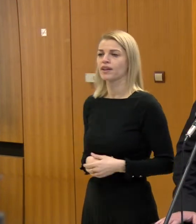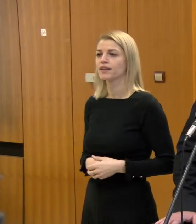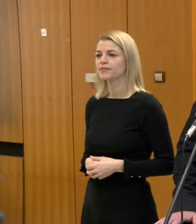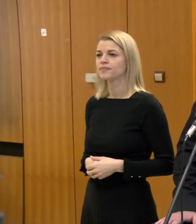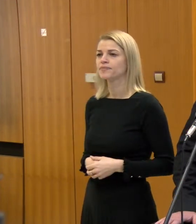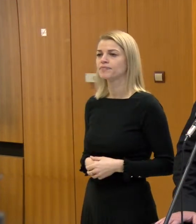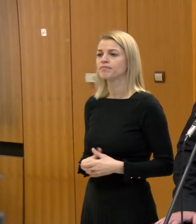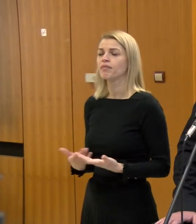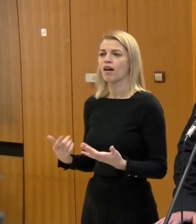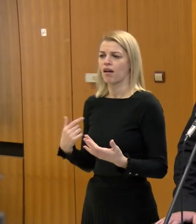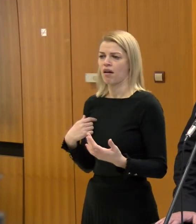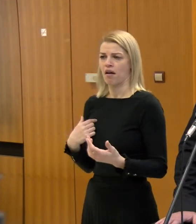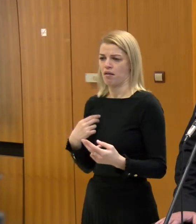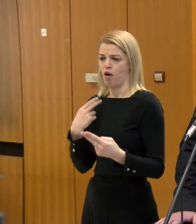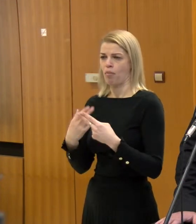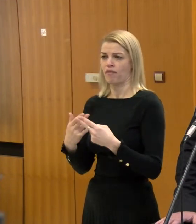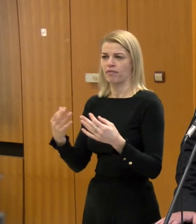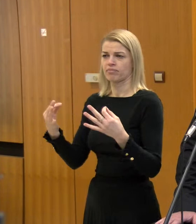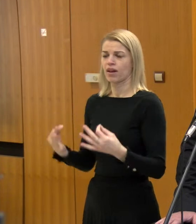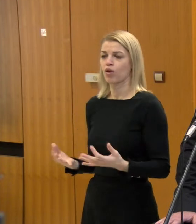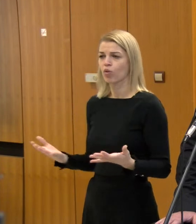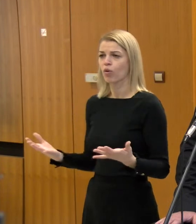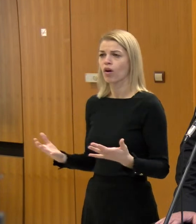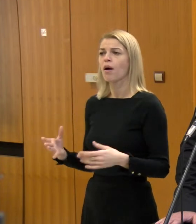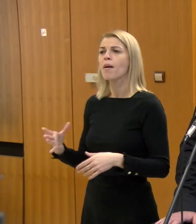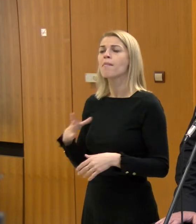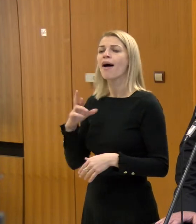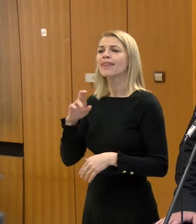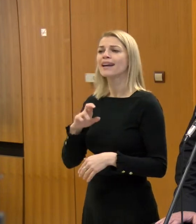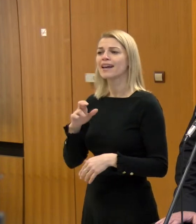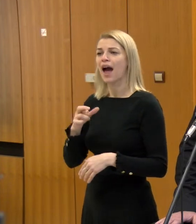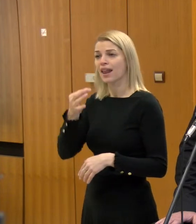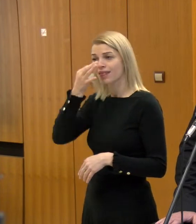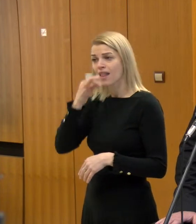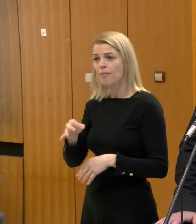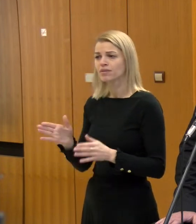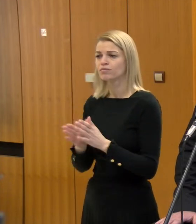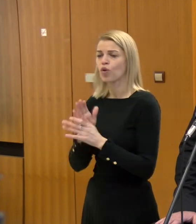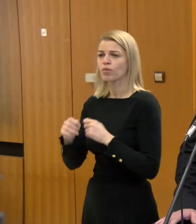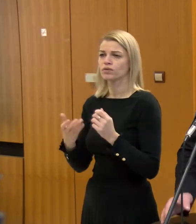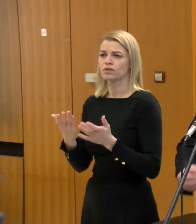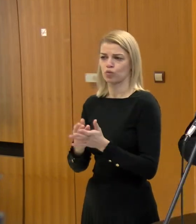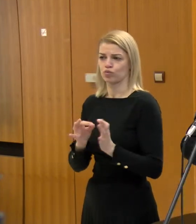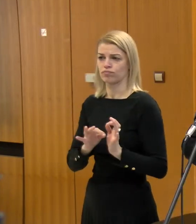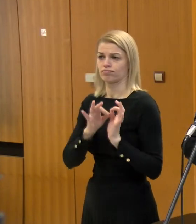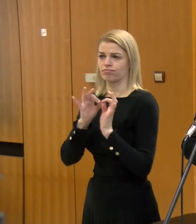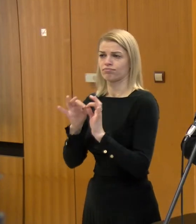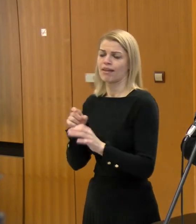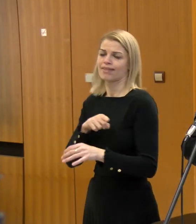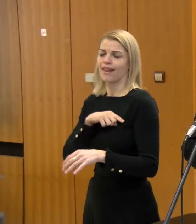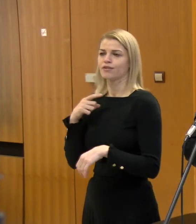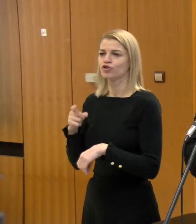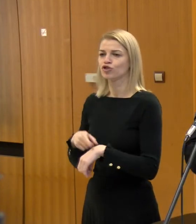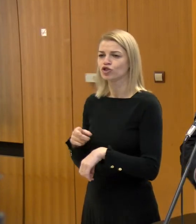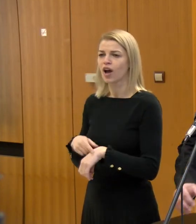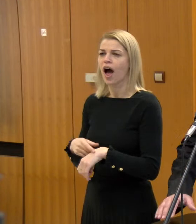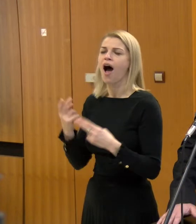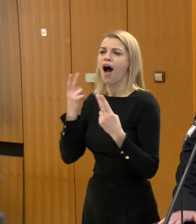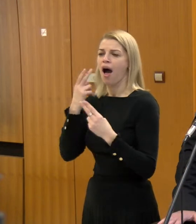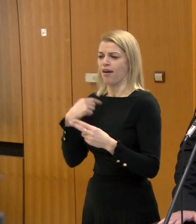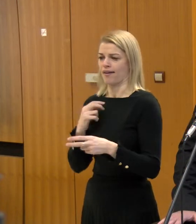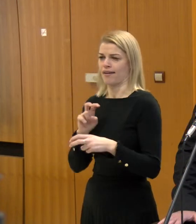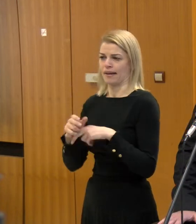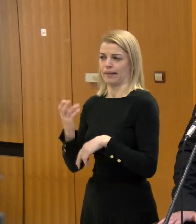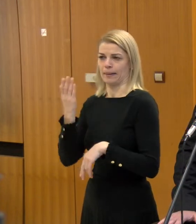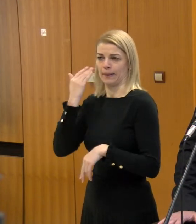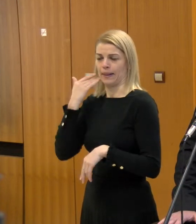Toto viem veľmi dobre zodpovedať. Jednoducho s pánom Richardom Nemcom spolupracujem už dlhší čas, čo v mojom prípade nie až tak veľa, keďže som